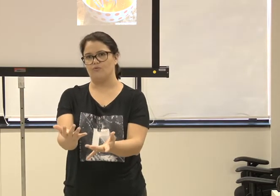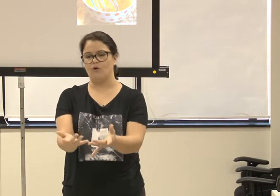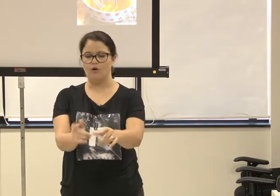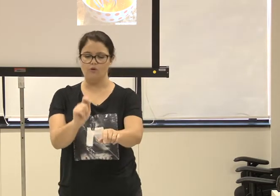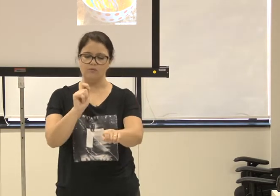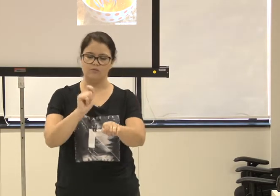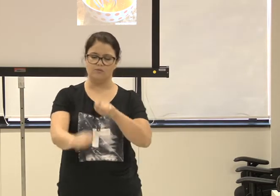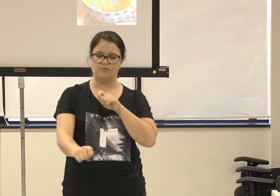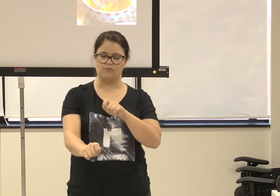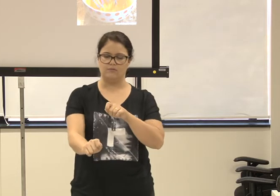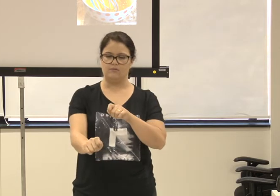Ou...